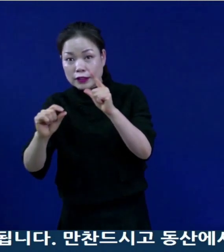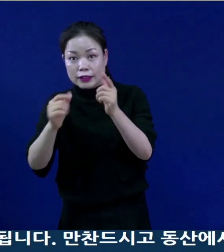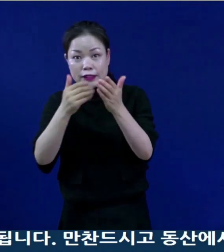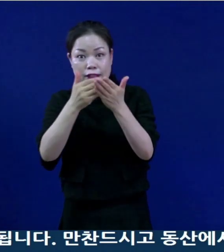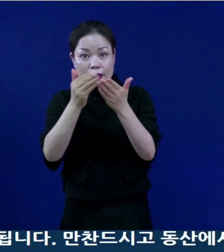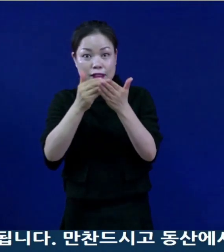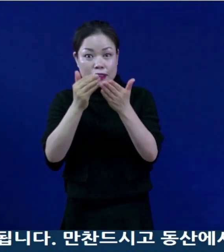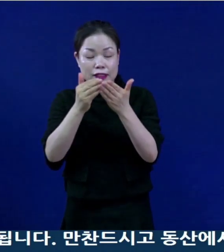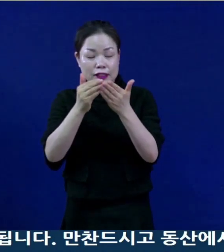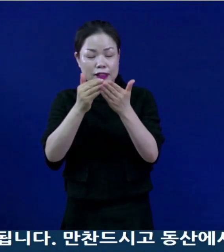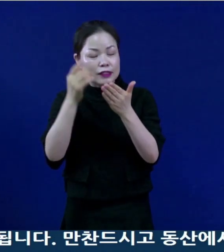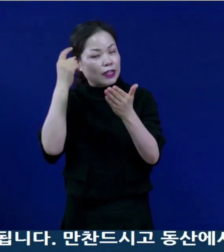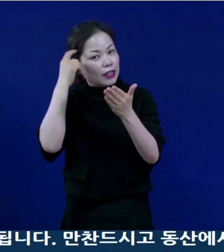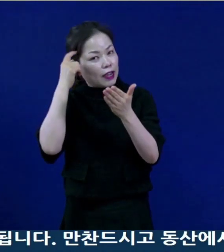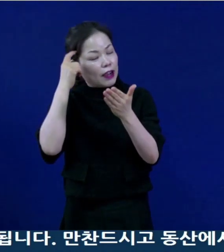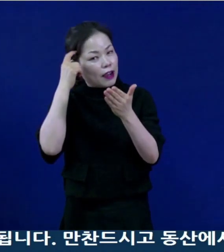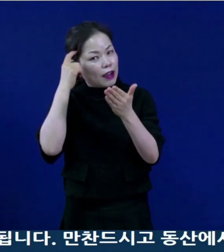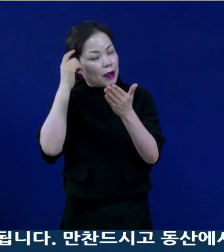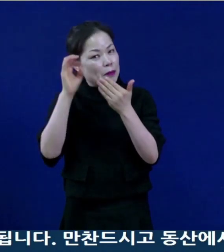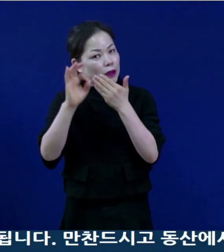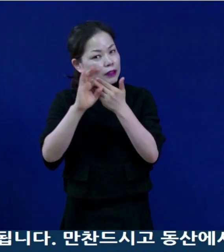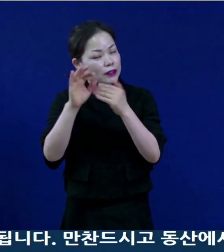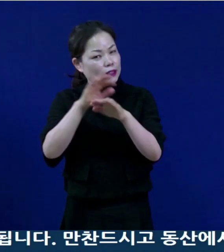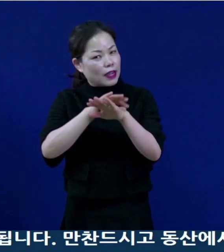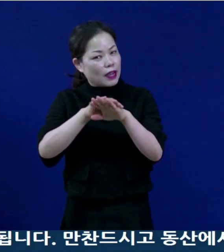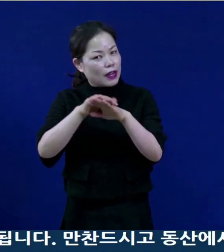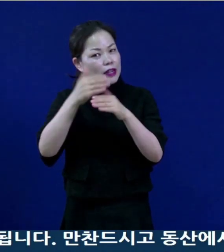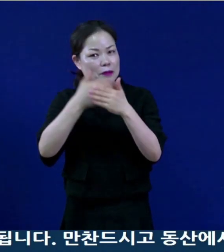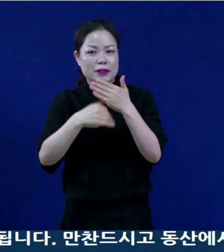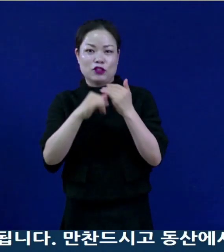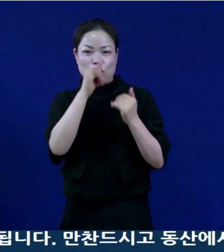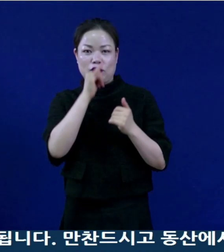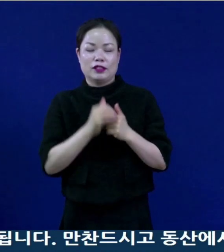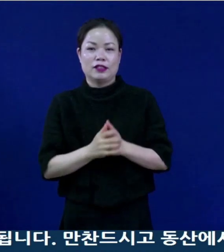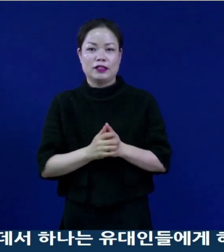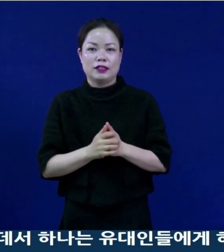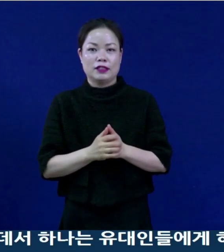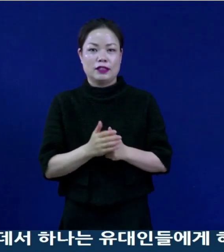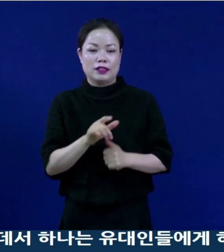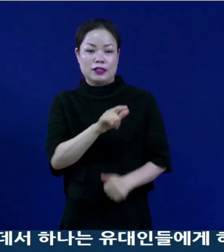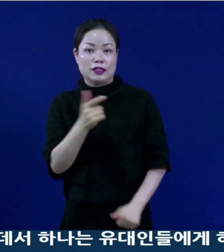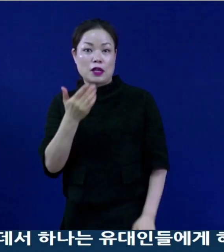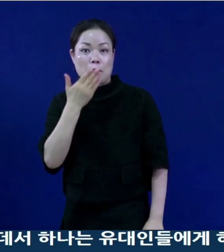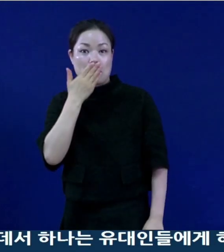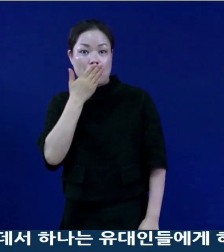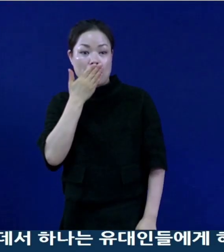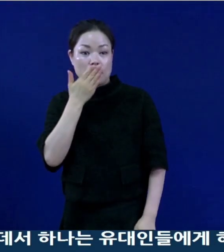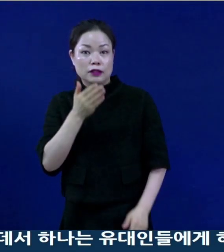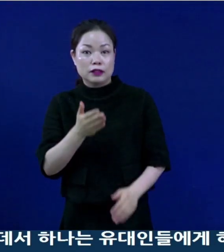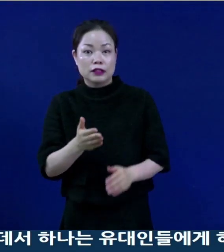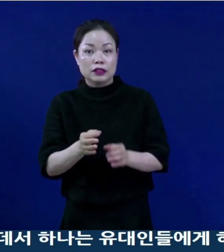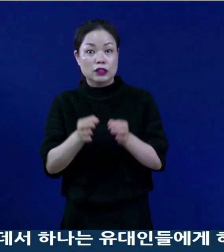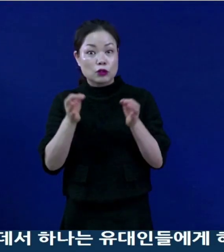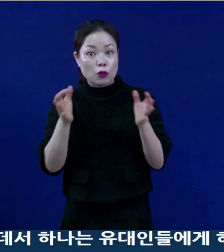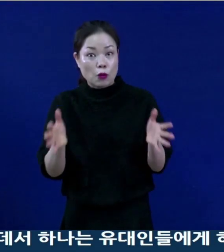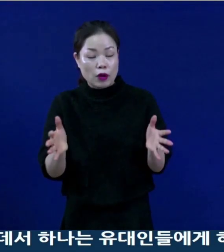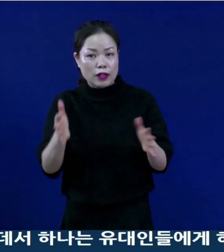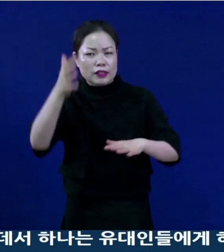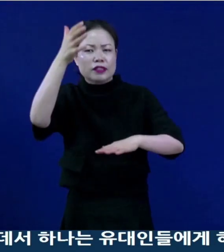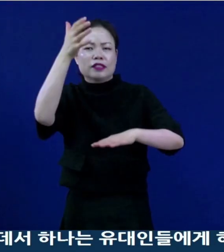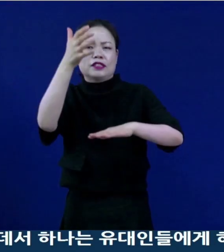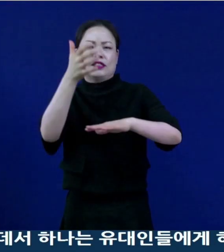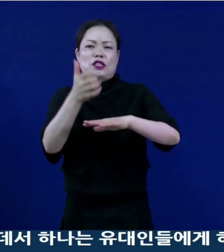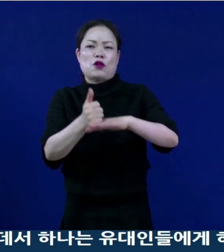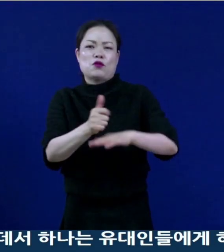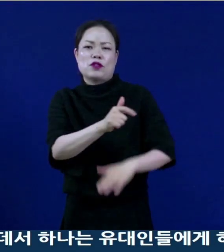그림으로 그려두시면 머릿속에 잘 남아 있습니다. 만찬 드시는 동안 사실 그 최후의